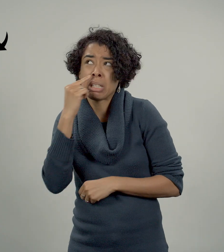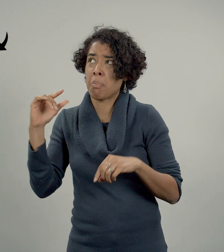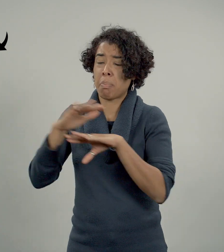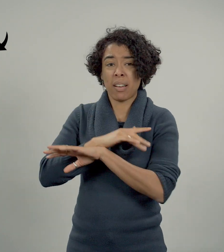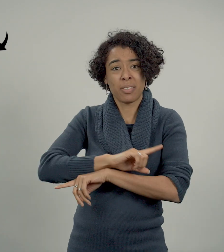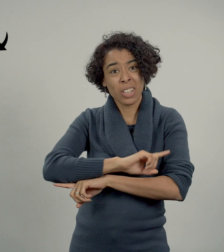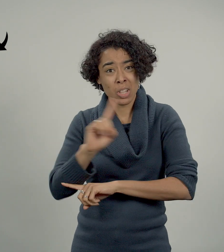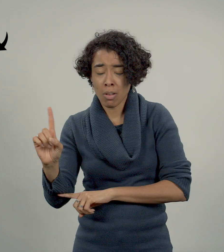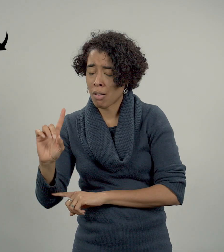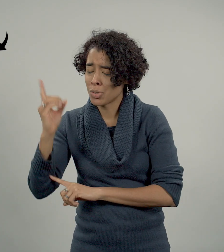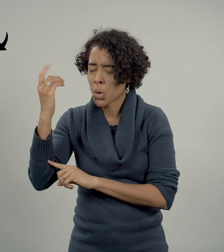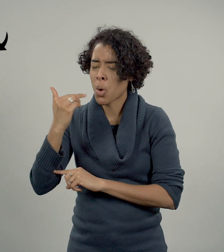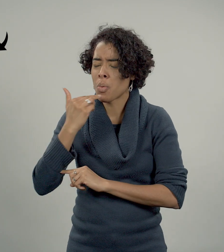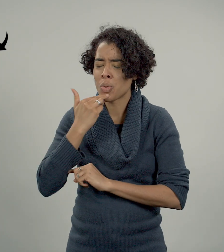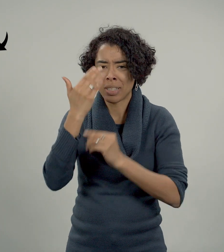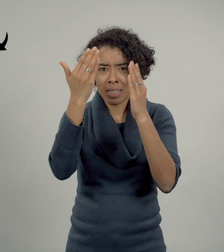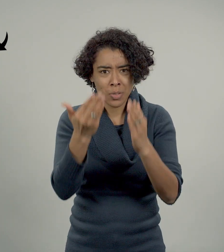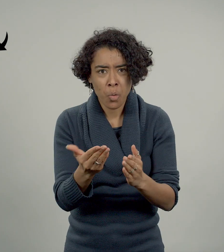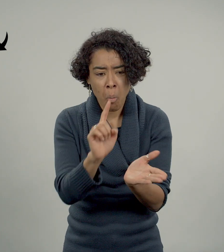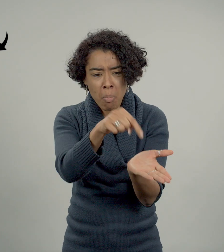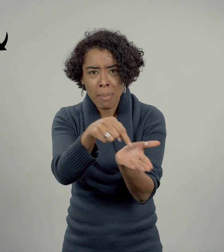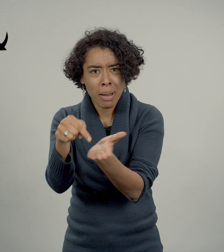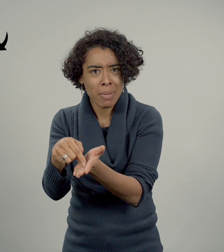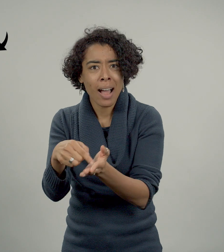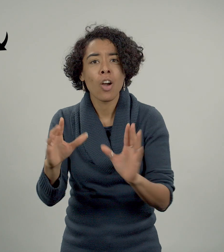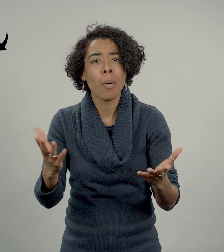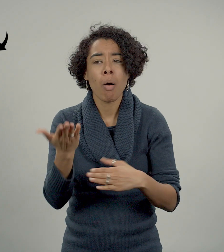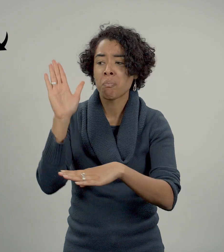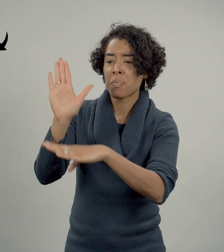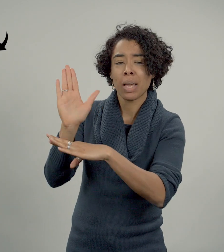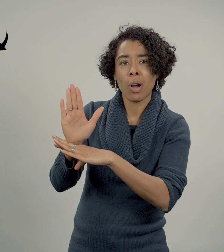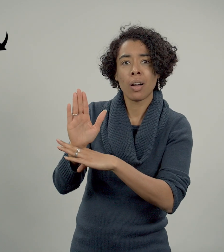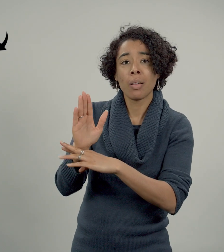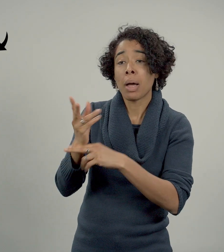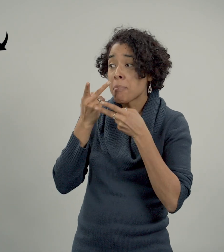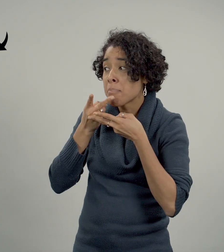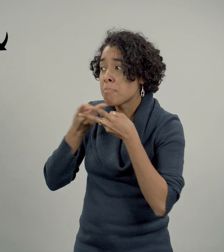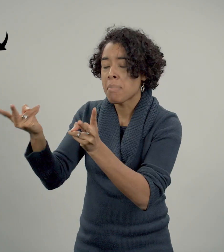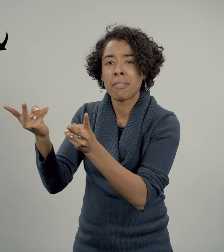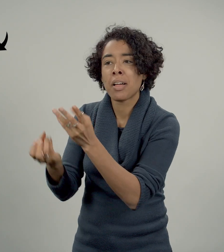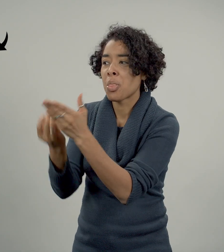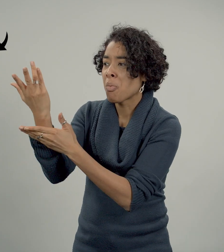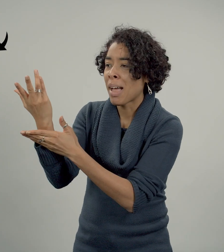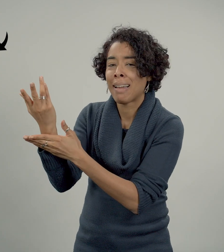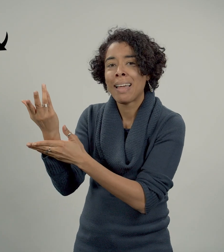car Dieu peut se servir de vous, là où vous êtes, comme témoin, pour amener d'autres personnes à connaître la vérité,